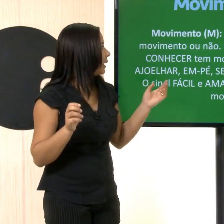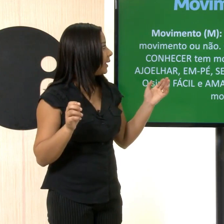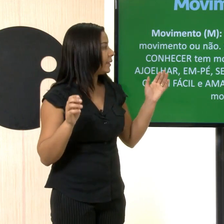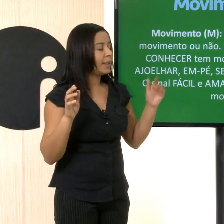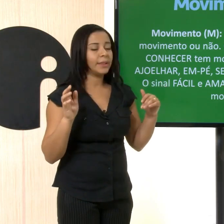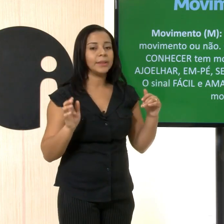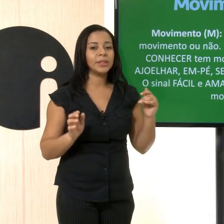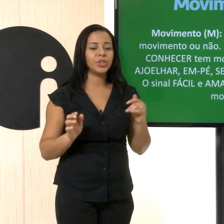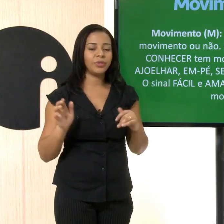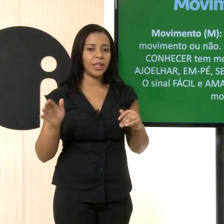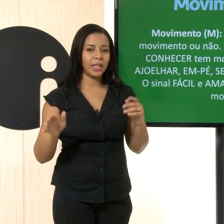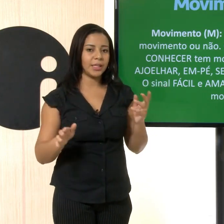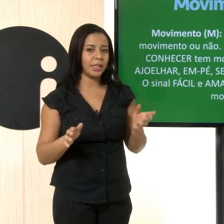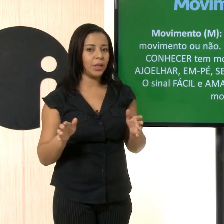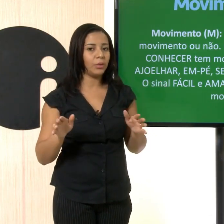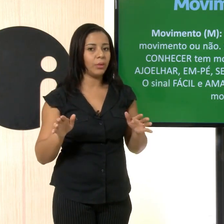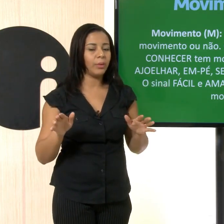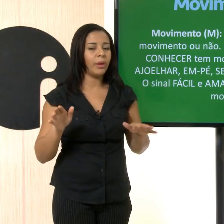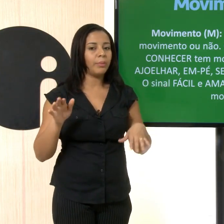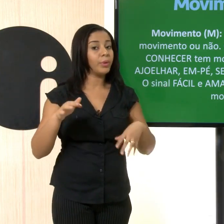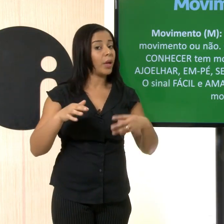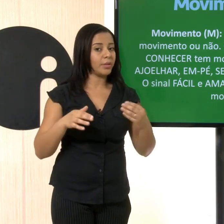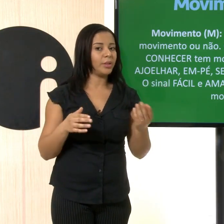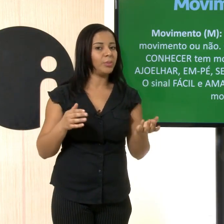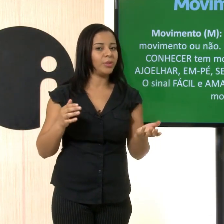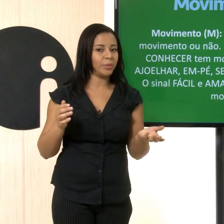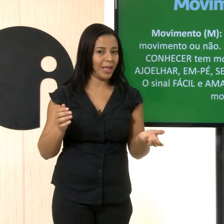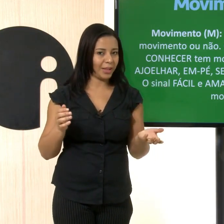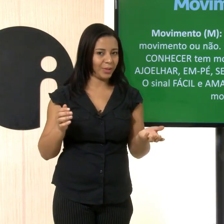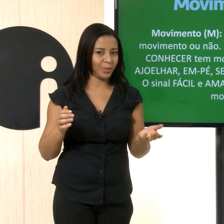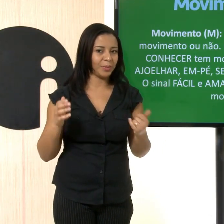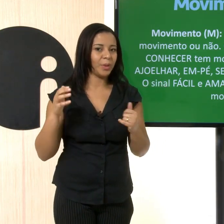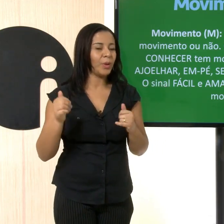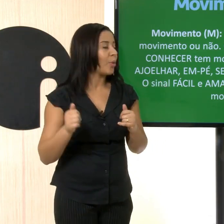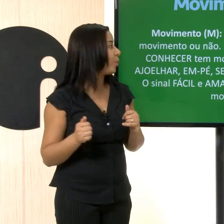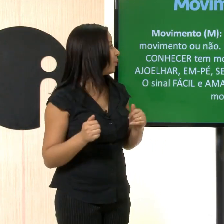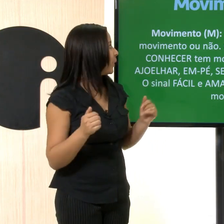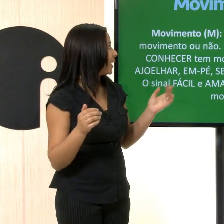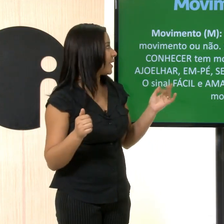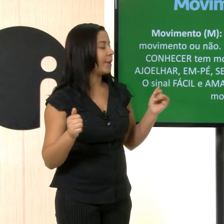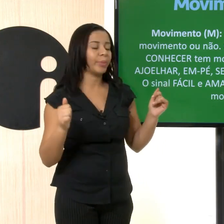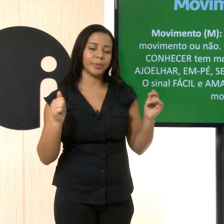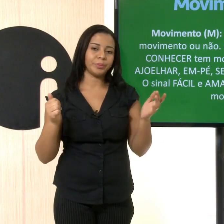Tem sinais que se diferenciam por causa do movimento, como, por exemplo,